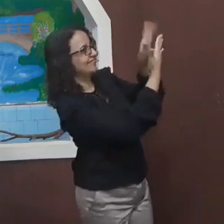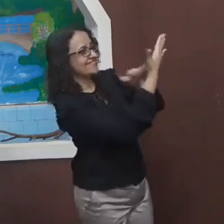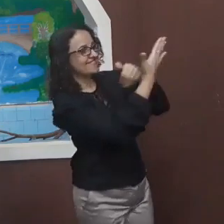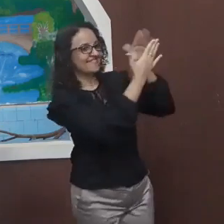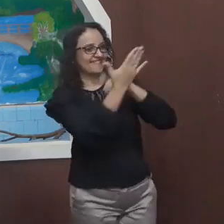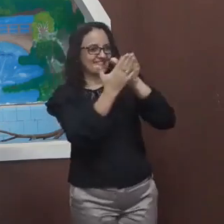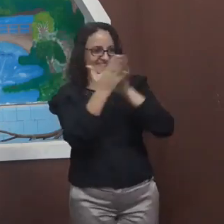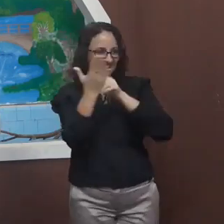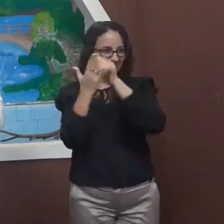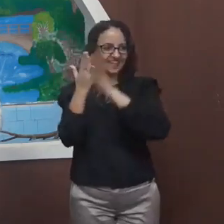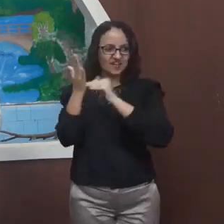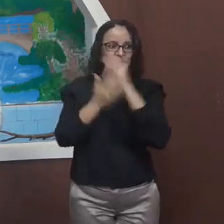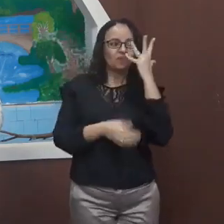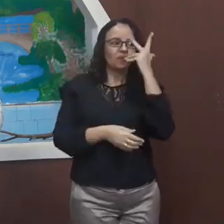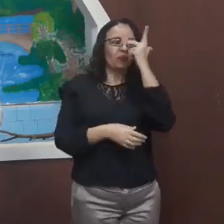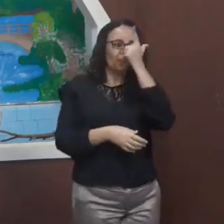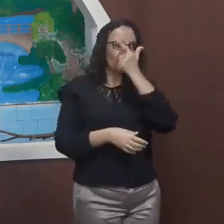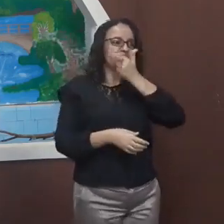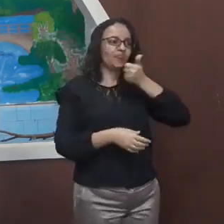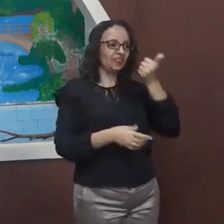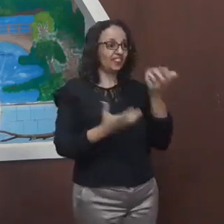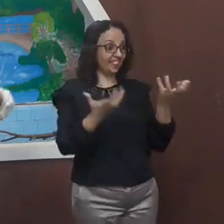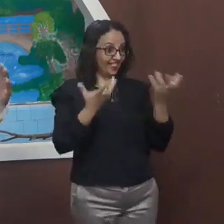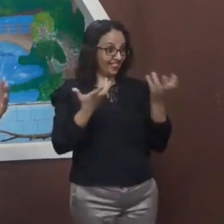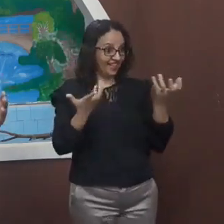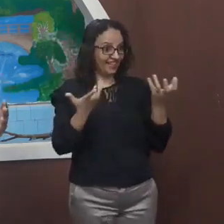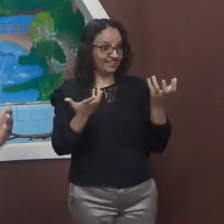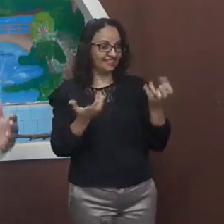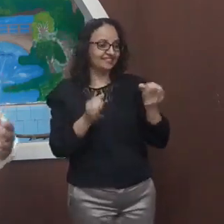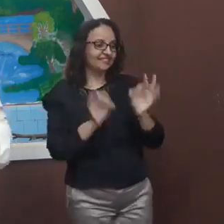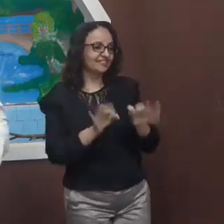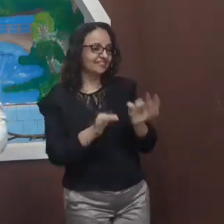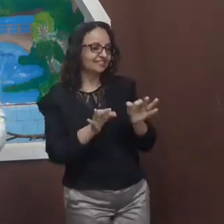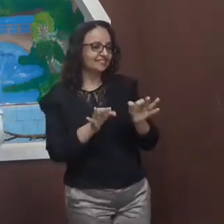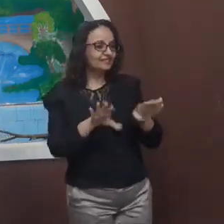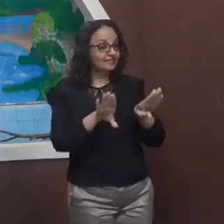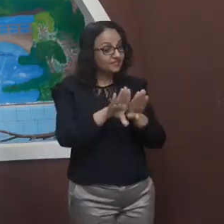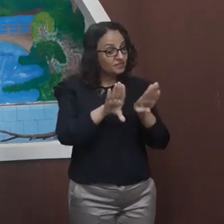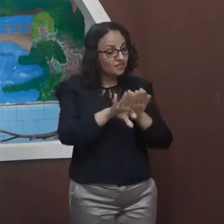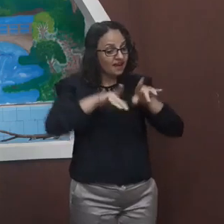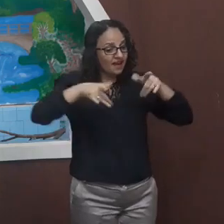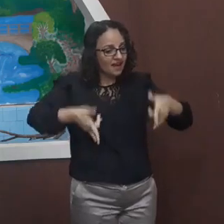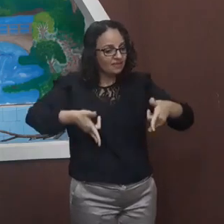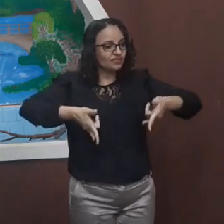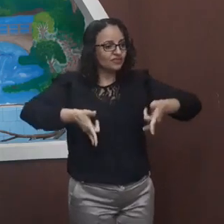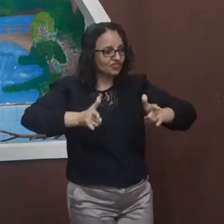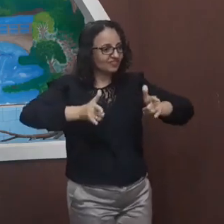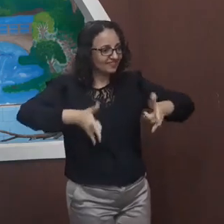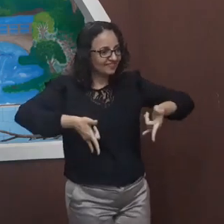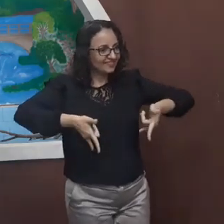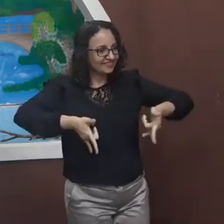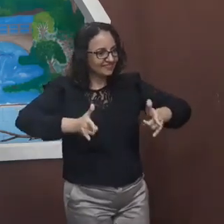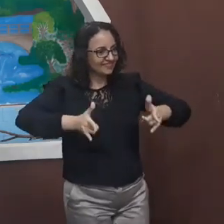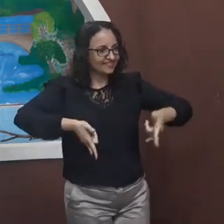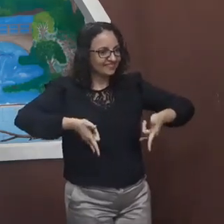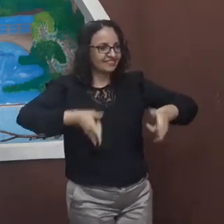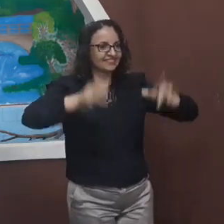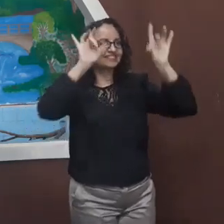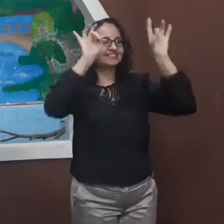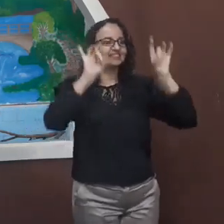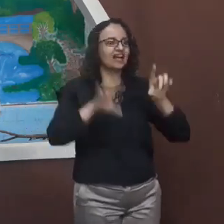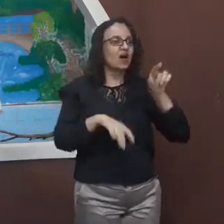Vanderlei? Pinta o quarto bonitinho. Como que a gente faz? Compra o berço, não é? Não é, Dani? Você